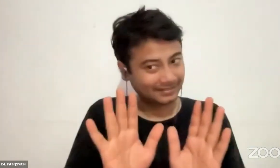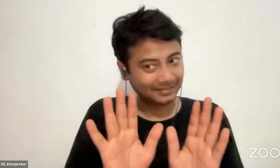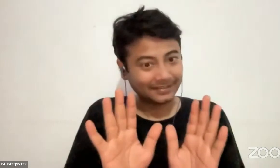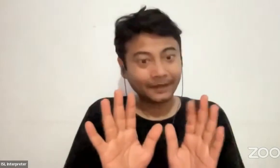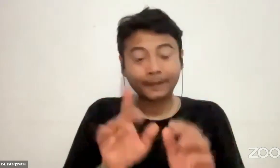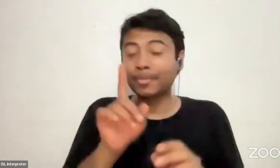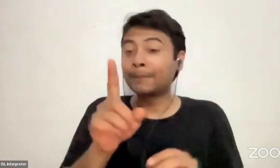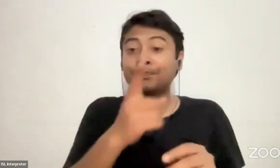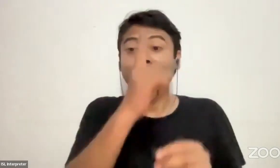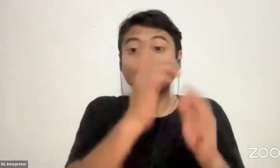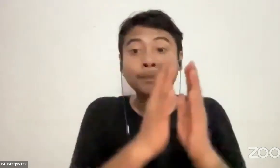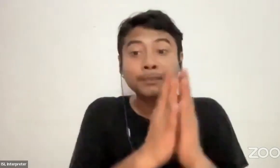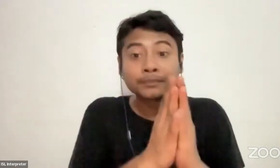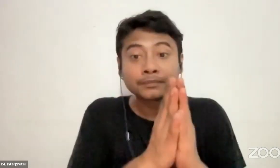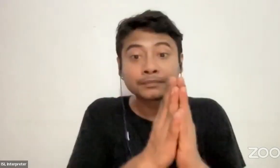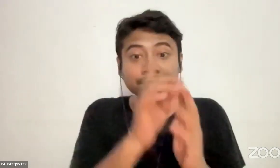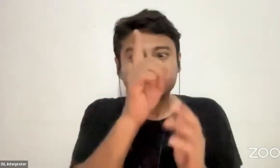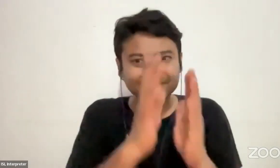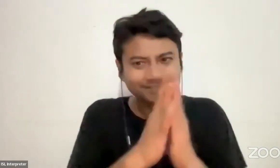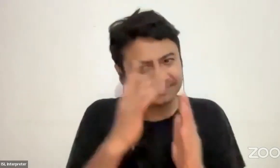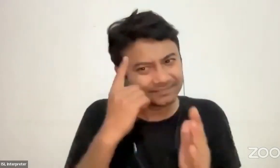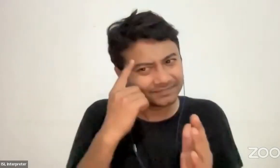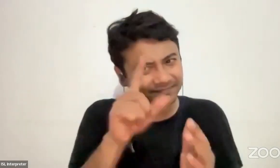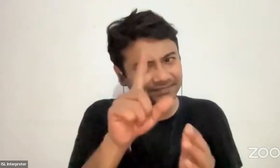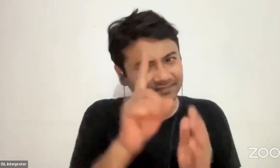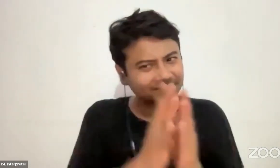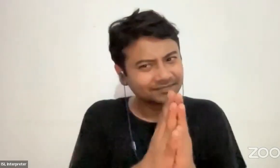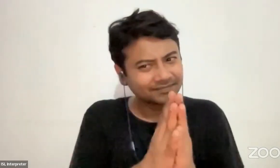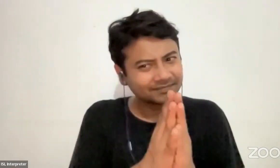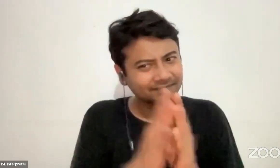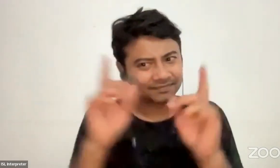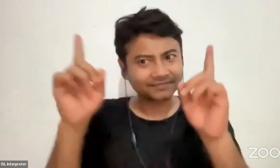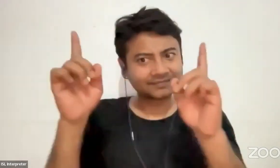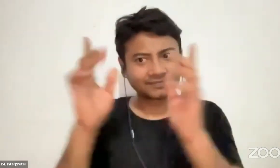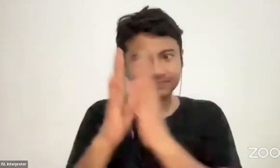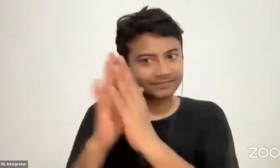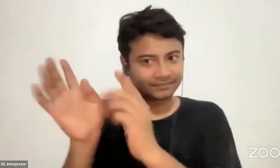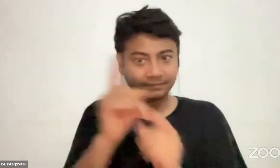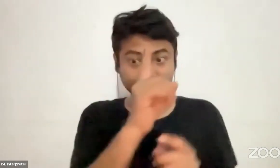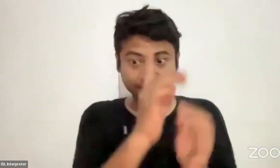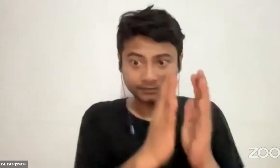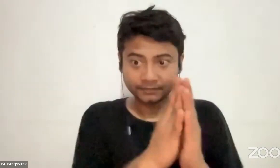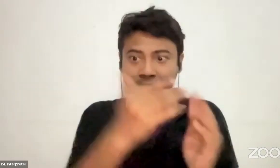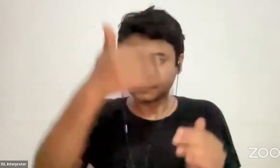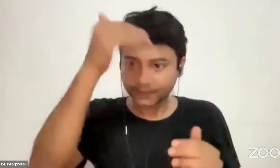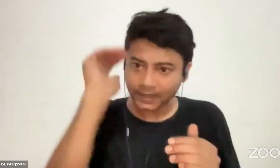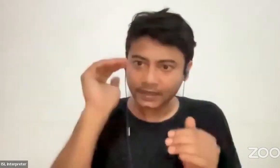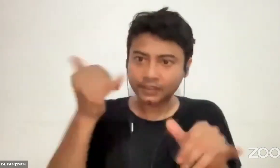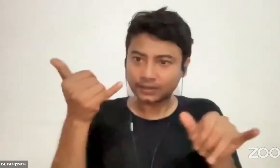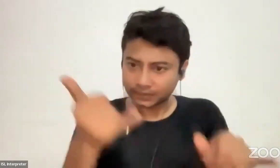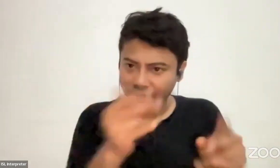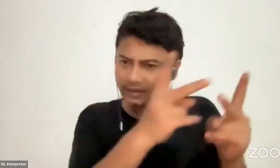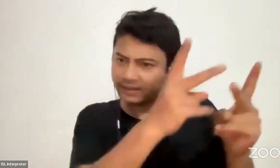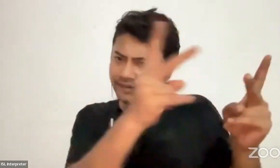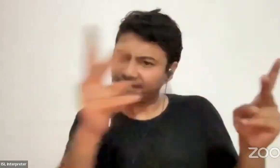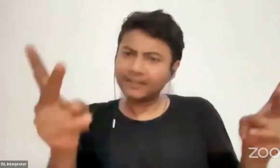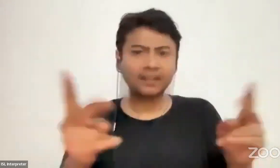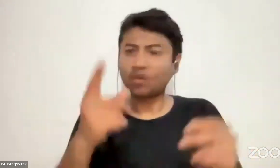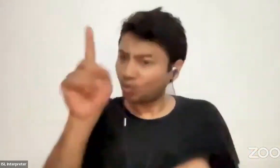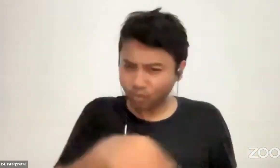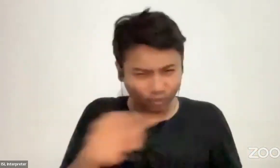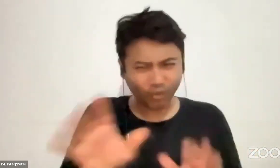ये बता देना चाहता हूँ, देवताओं की पूजा करना कोई गलत बात नहीं है। आप खूब देवताओं की पूजा करें, लेकिन किस रूप